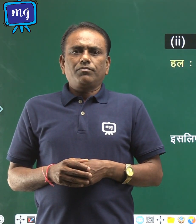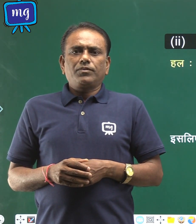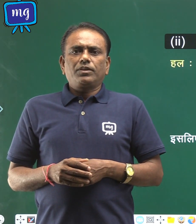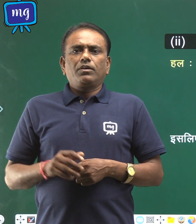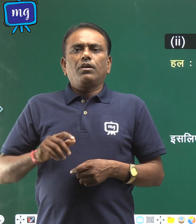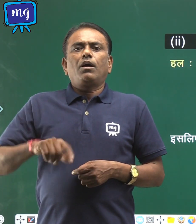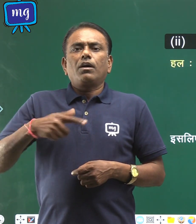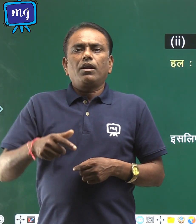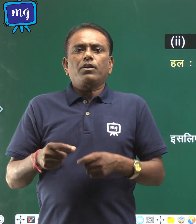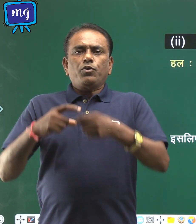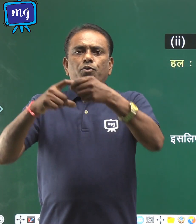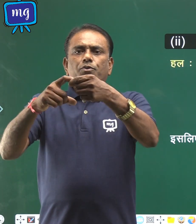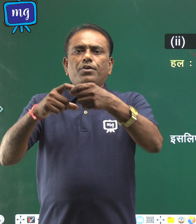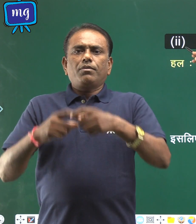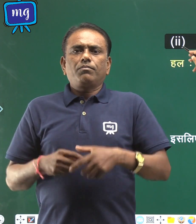अगला प्रश्न